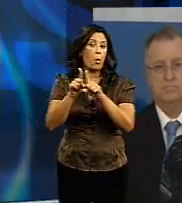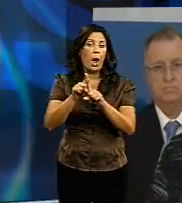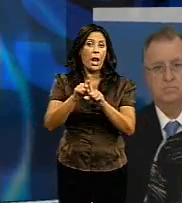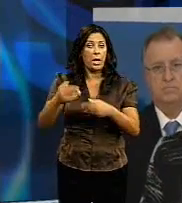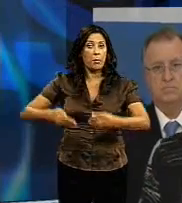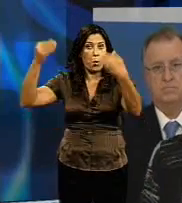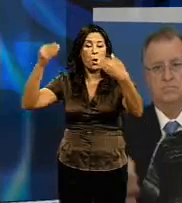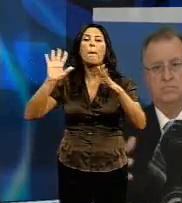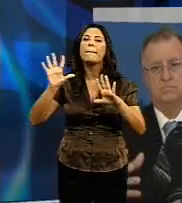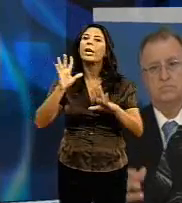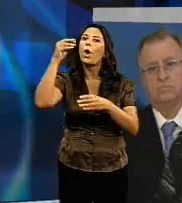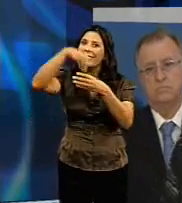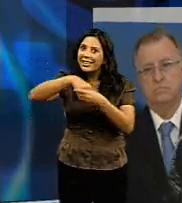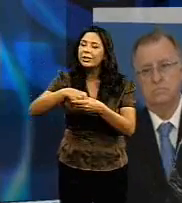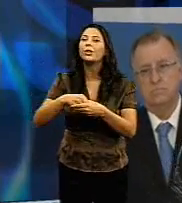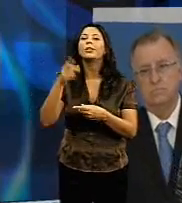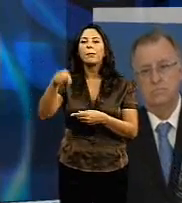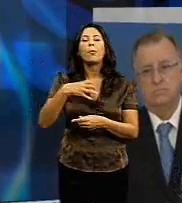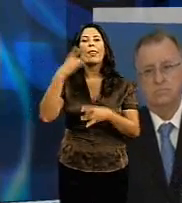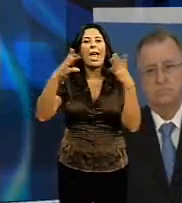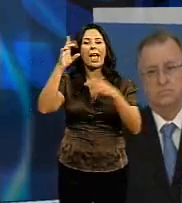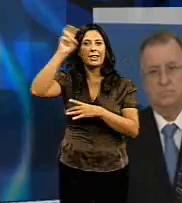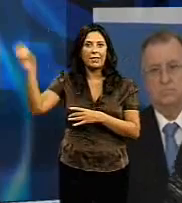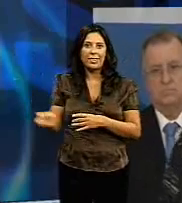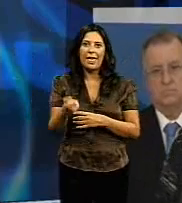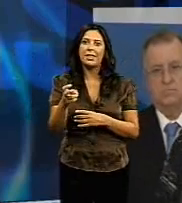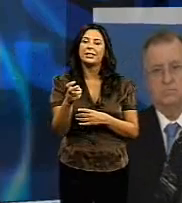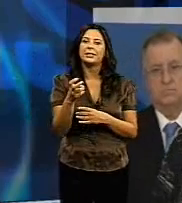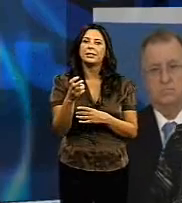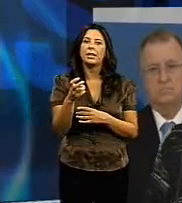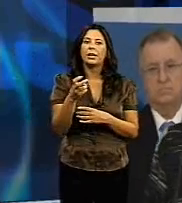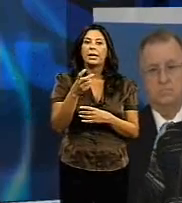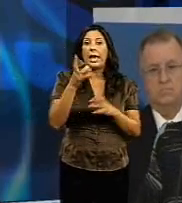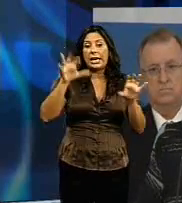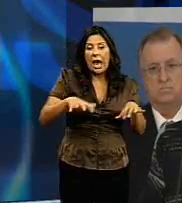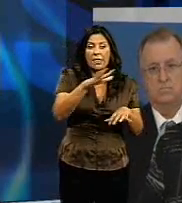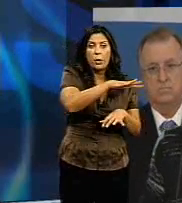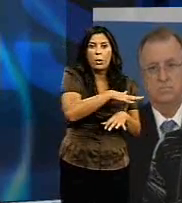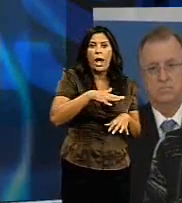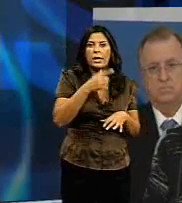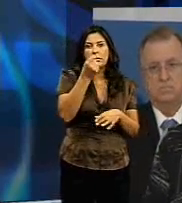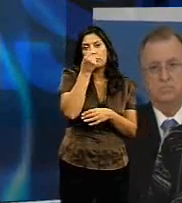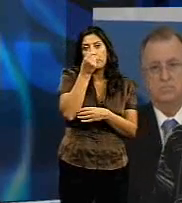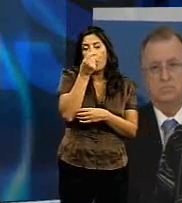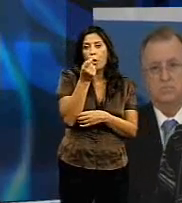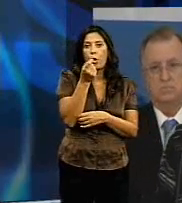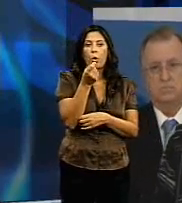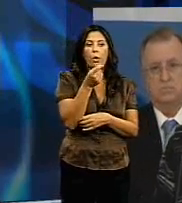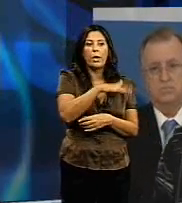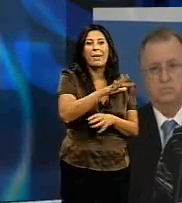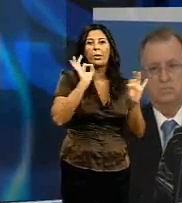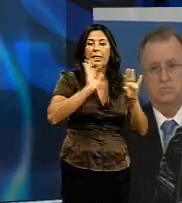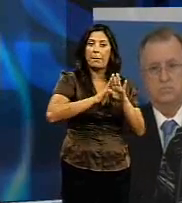a poder tener dentro algunas actividades de las que tan escasos andamos en la ciudad de Cádiz, de